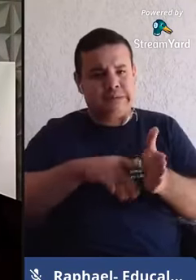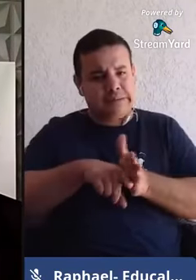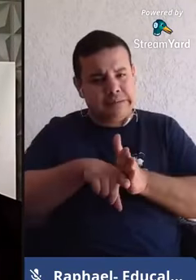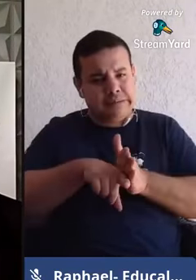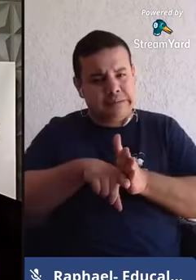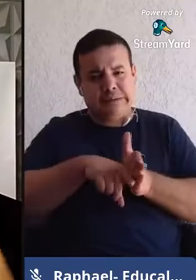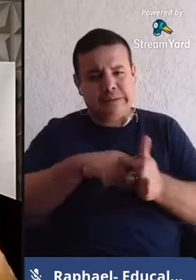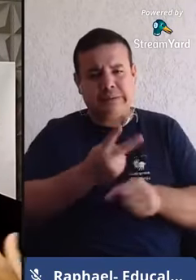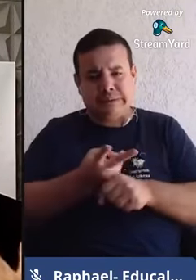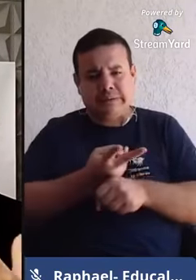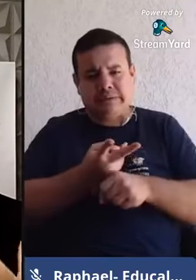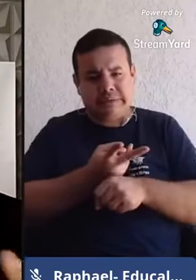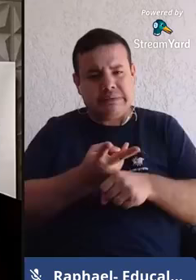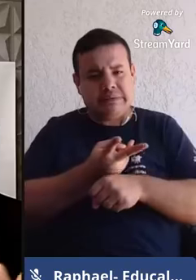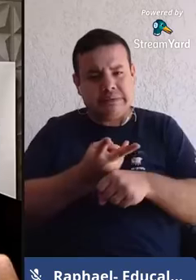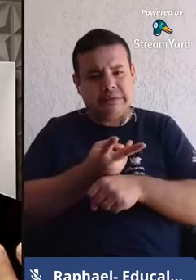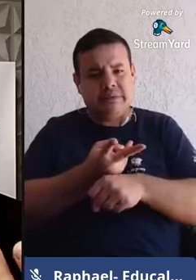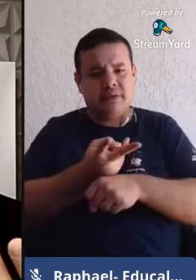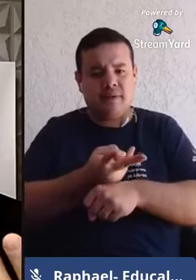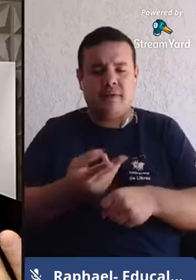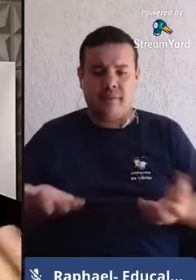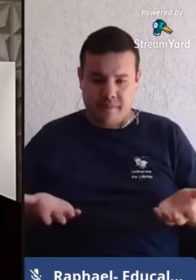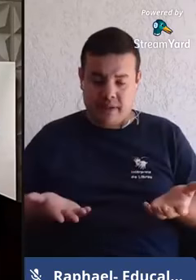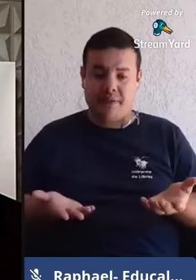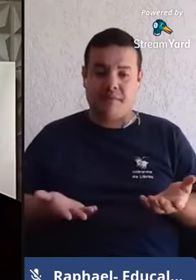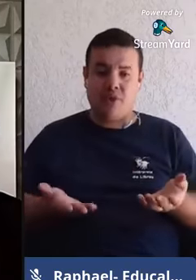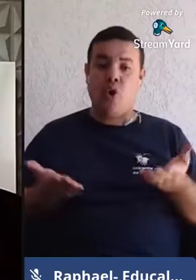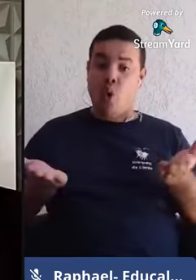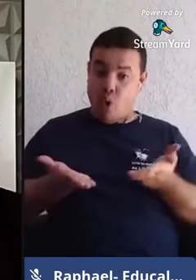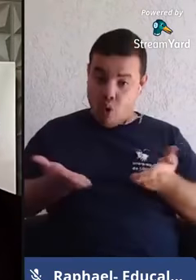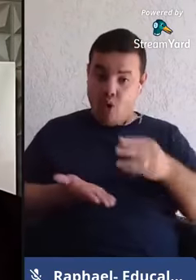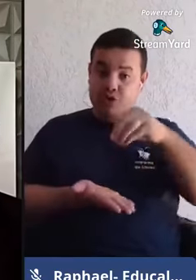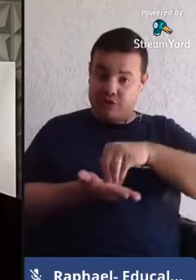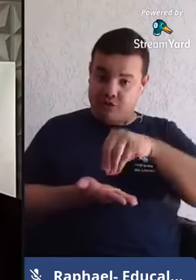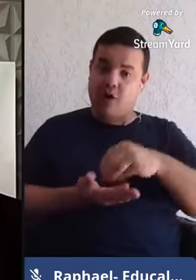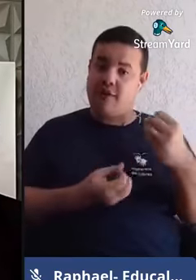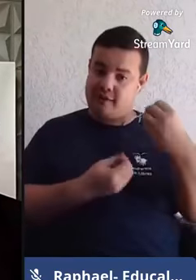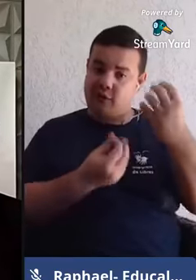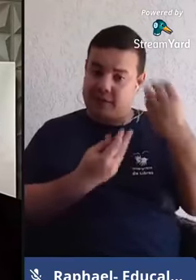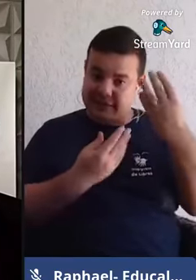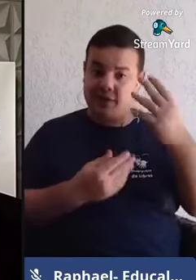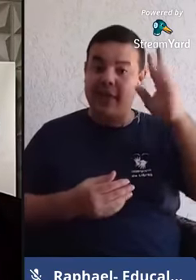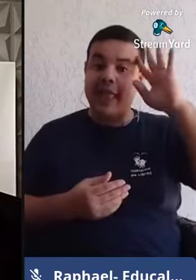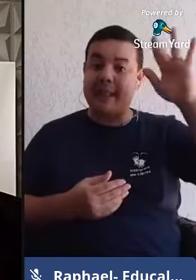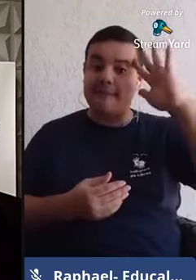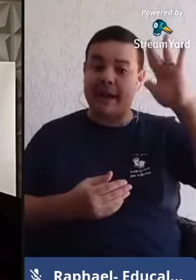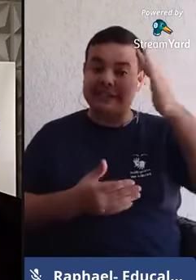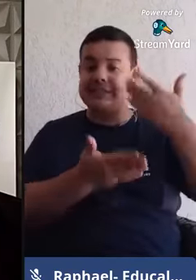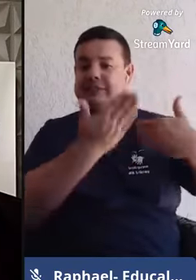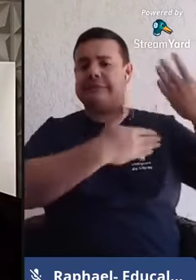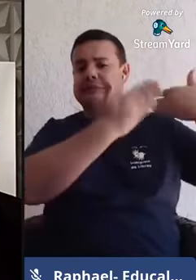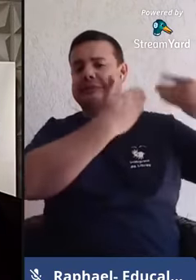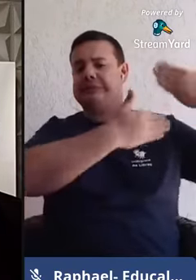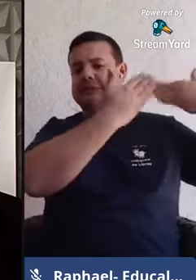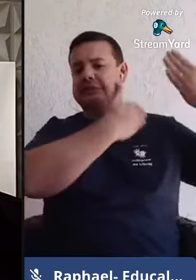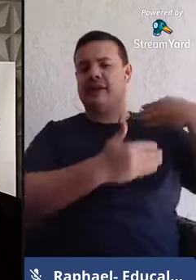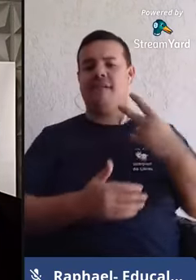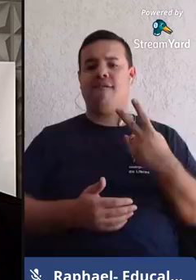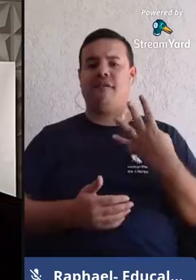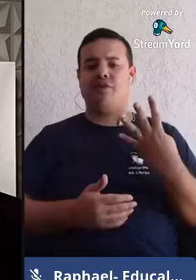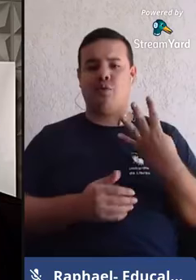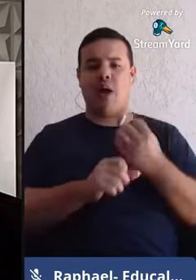né? Então, faltava muita. Se hoje ainda falta informação, você imagina há 24 anos atrás, né? 23 anos atrás.